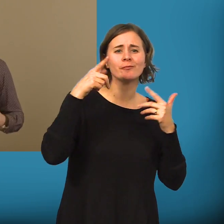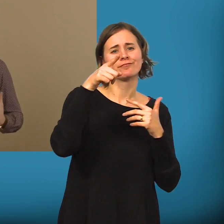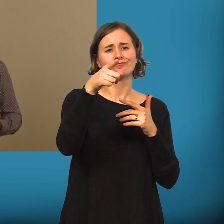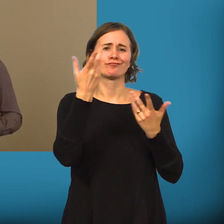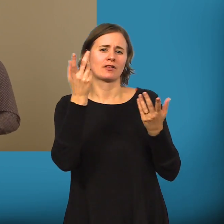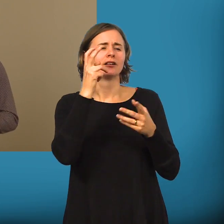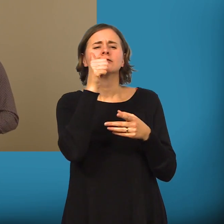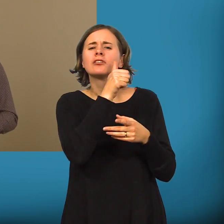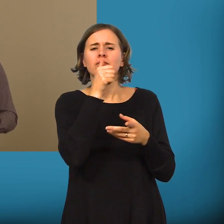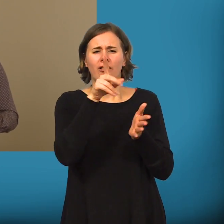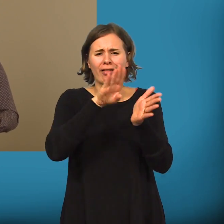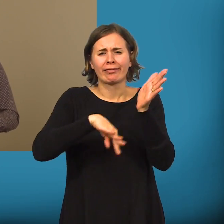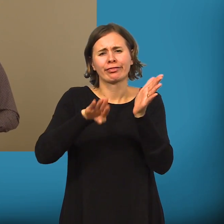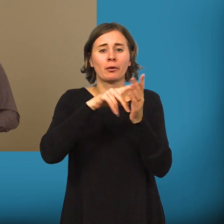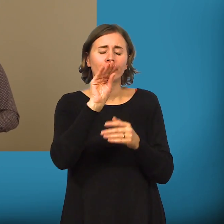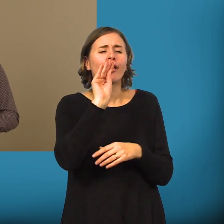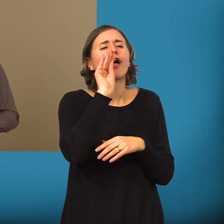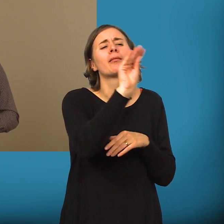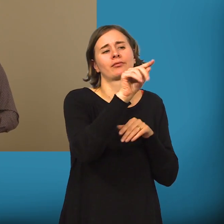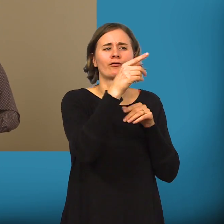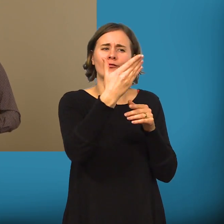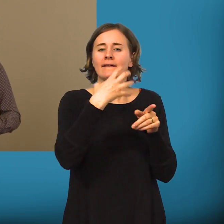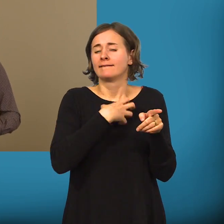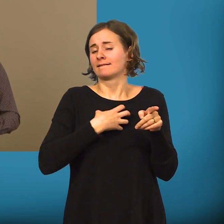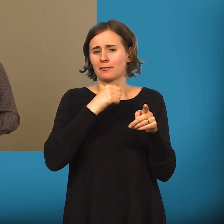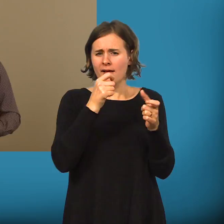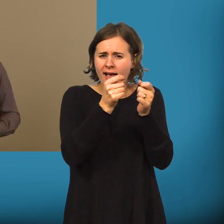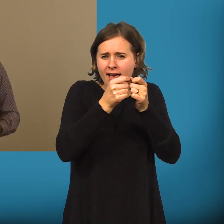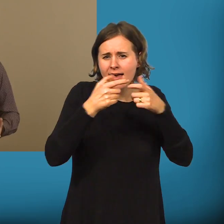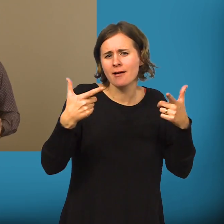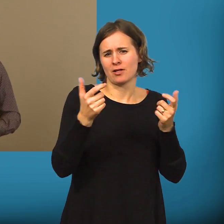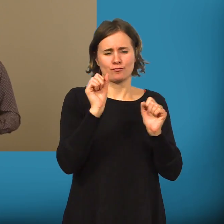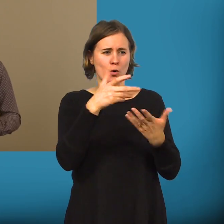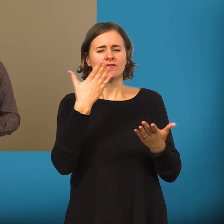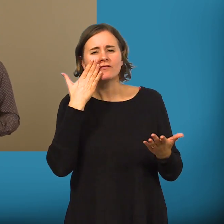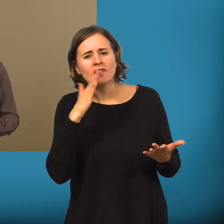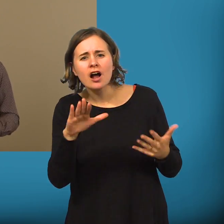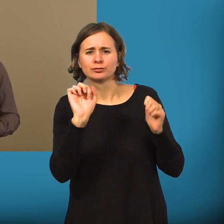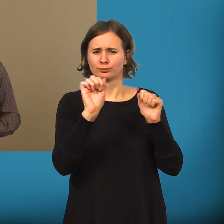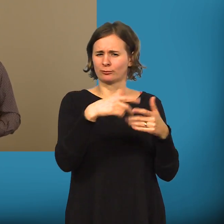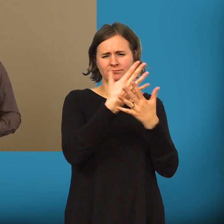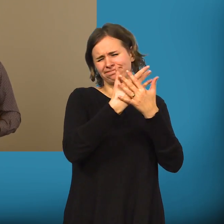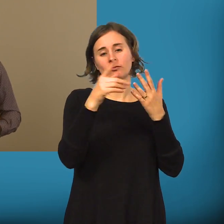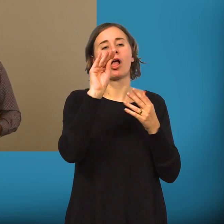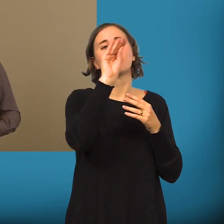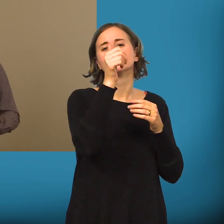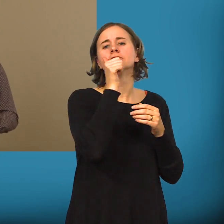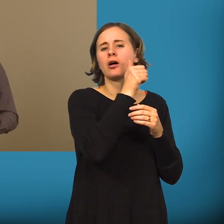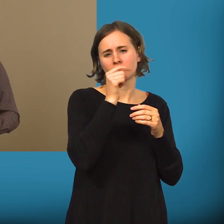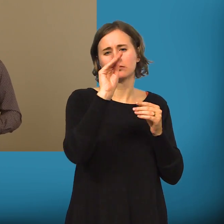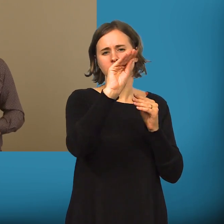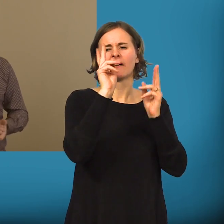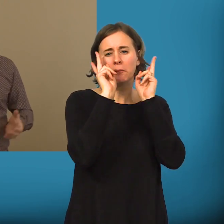tai laikui bėgant mūsų paskyras gali kažkas tai nuvokti, jomis gali pasinaudoti, mes galim net nesužinoti, kad jomis